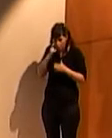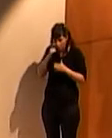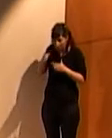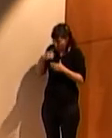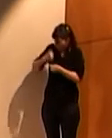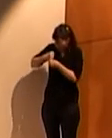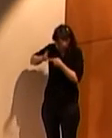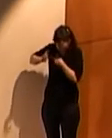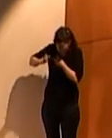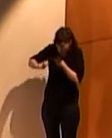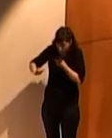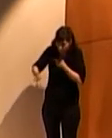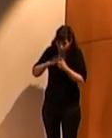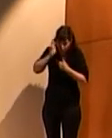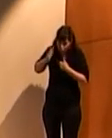faut garder